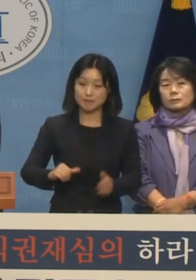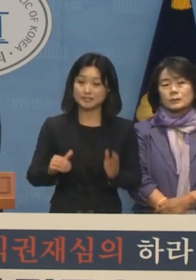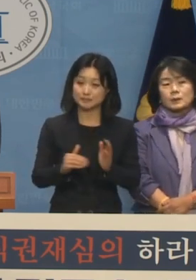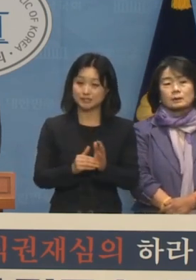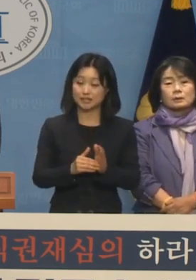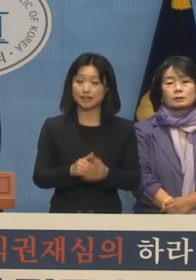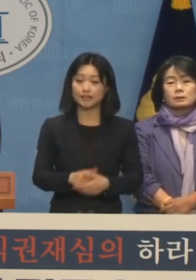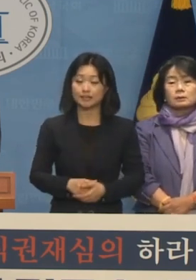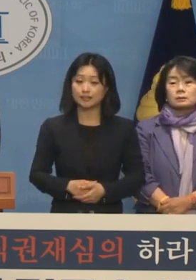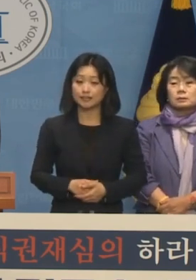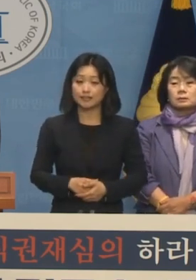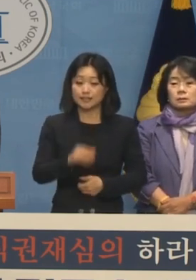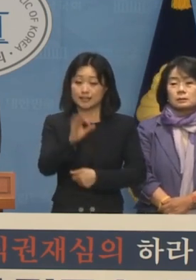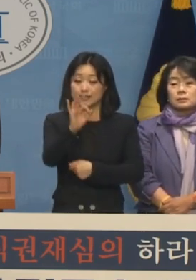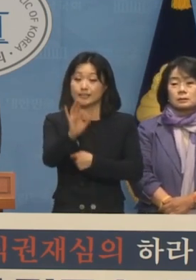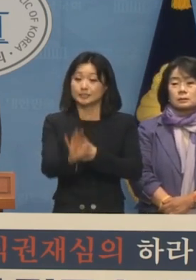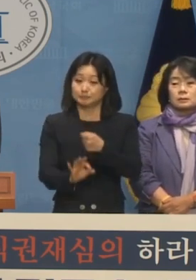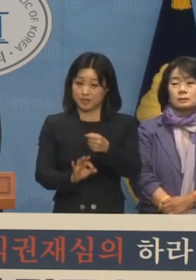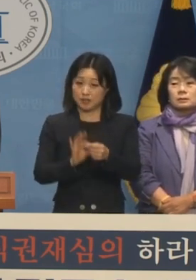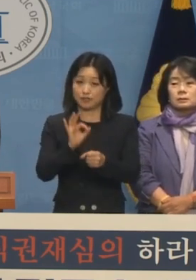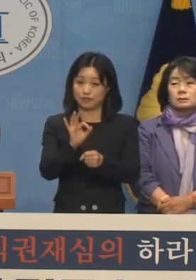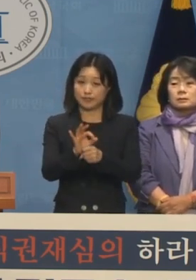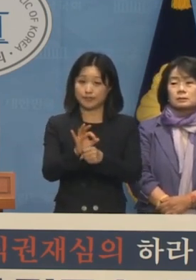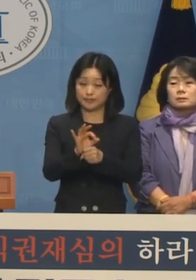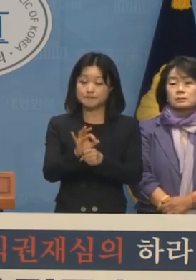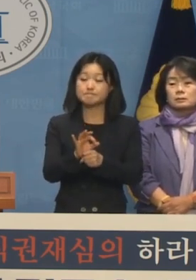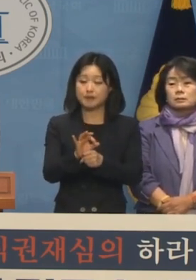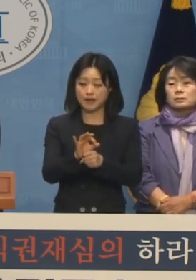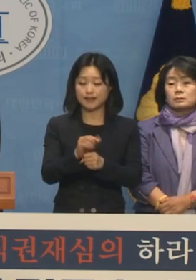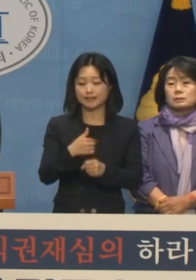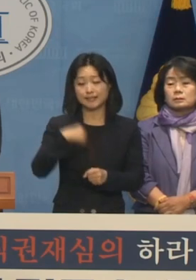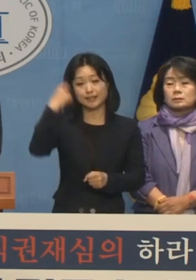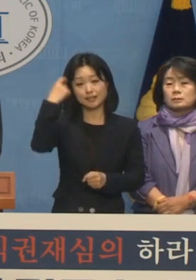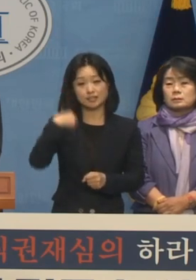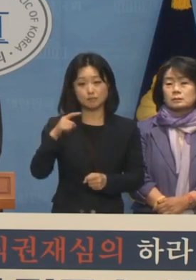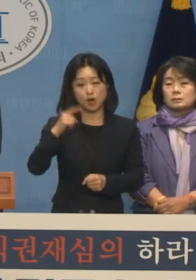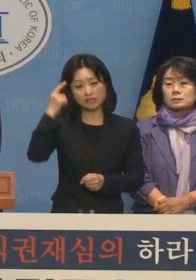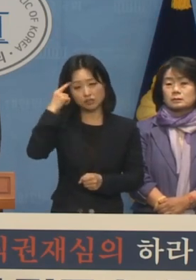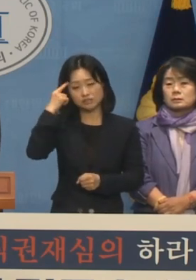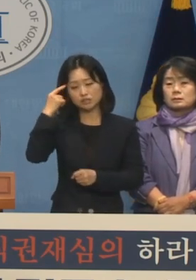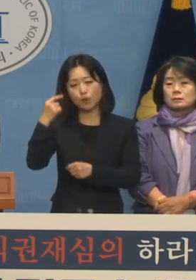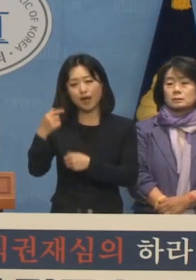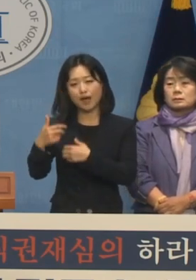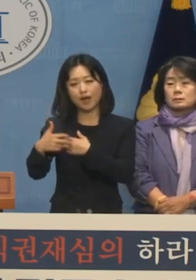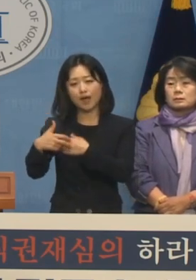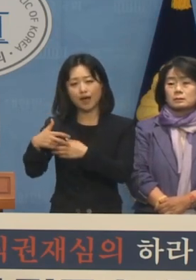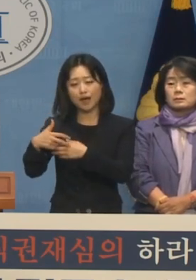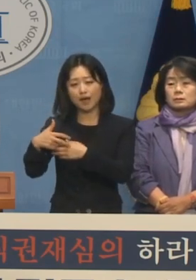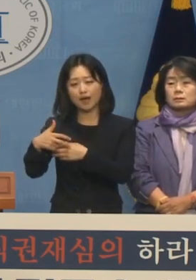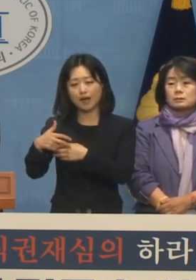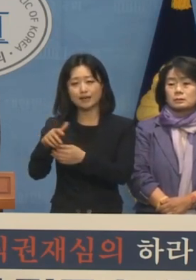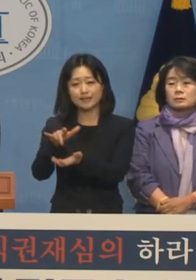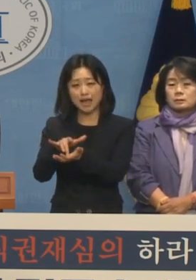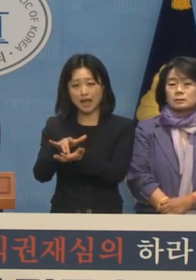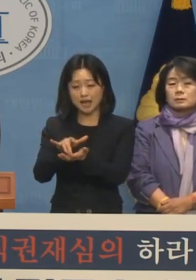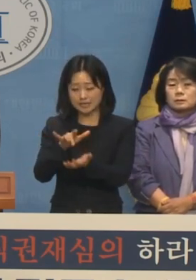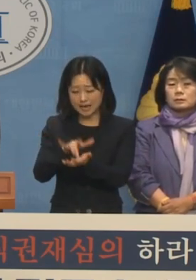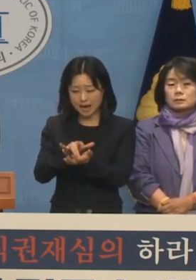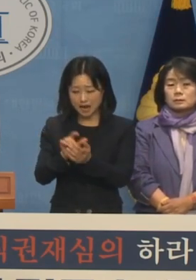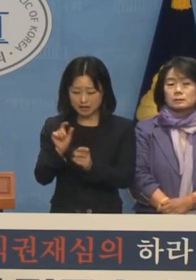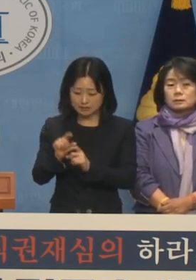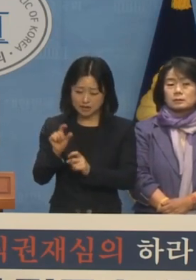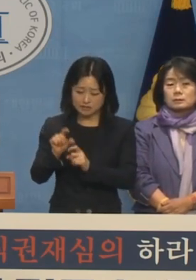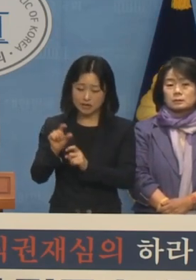그런데 10년이 지나면서 느낀 점은 이 정신과 약은 계속 세게 써야만 될 수